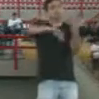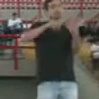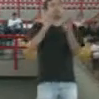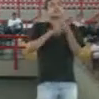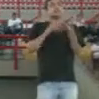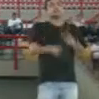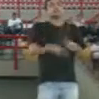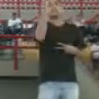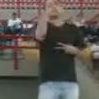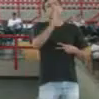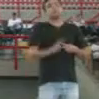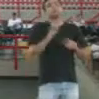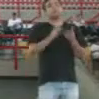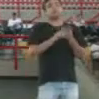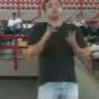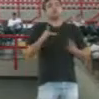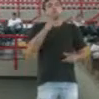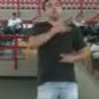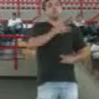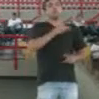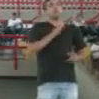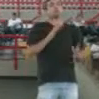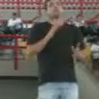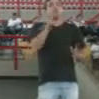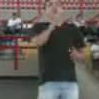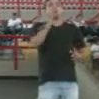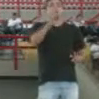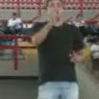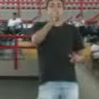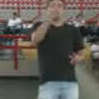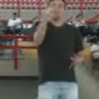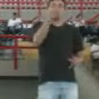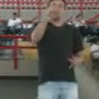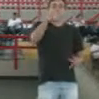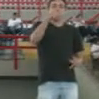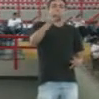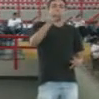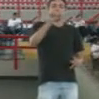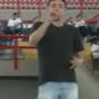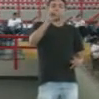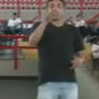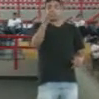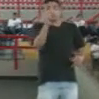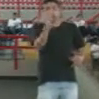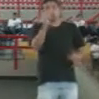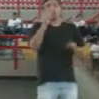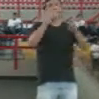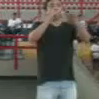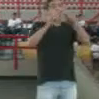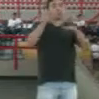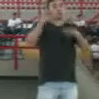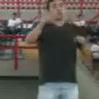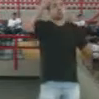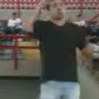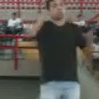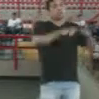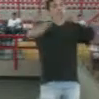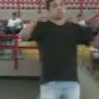no Brasil, romance romântico, a moreninha. Era moda ler aquelas besteiras românticas, que se chama cultura de